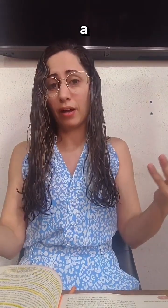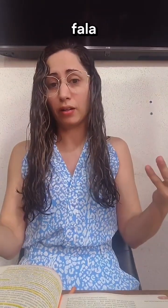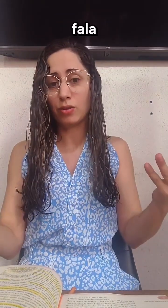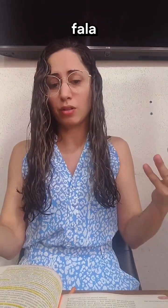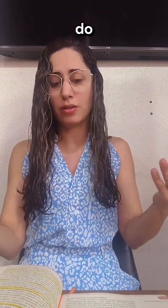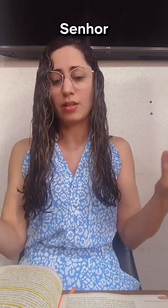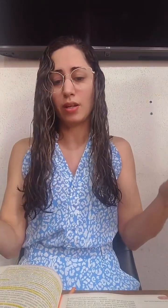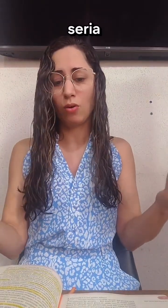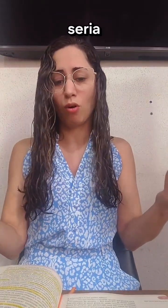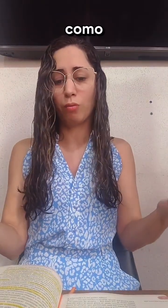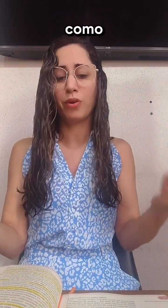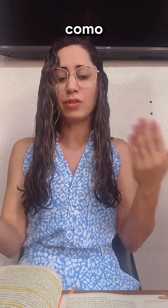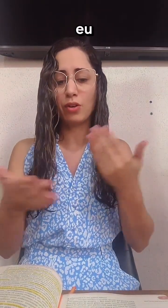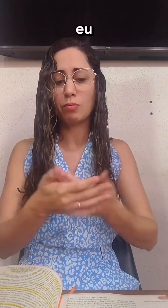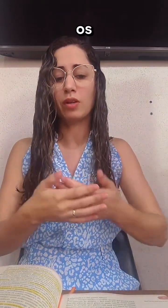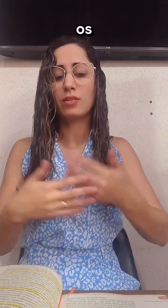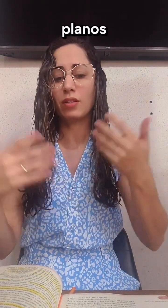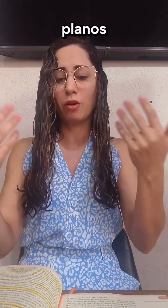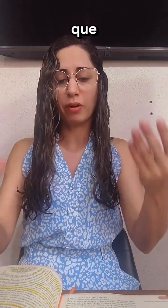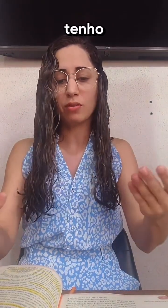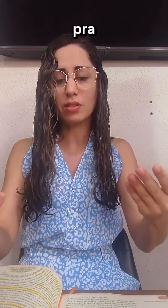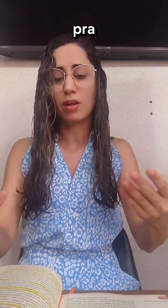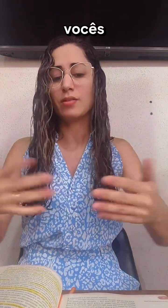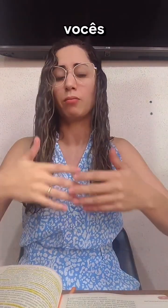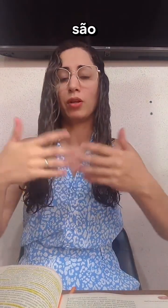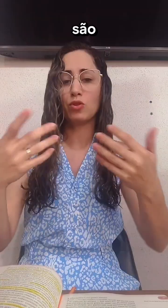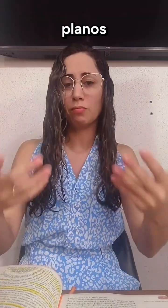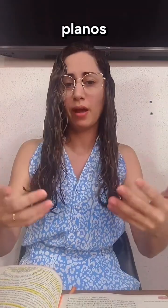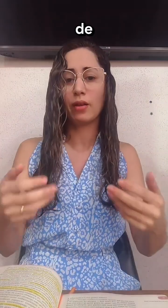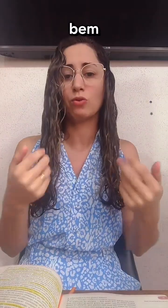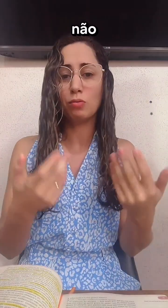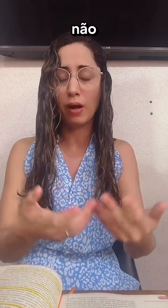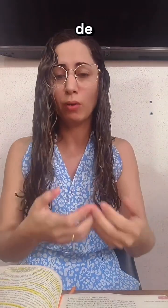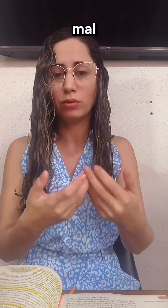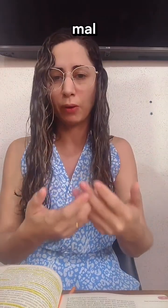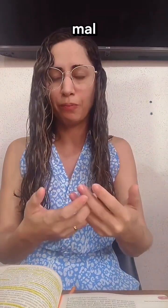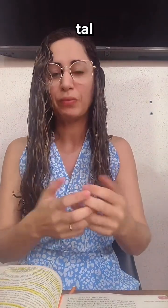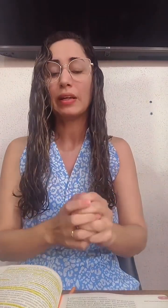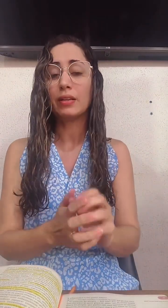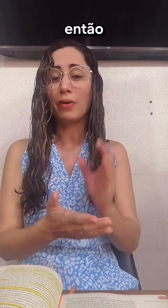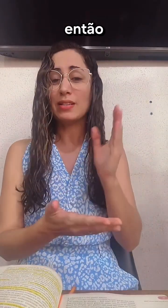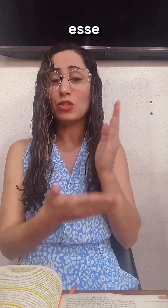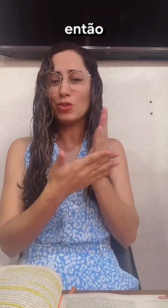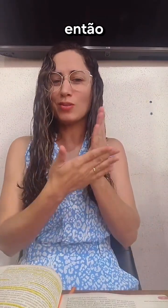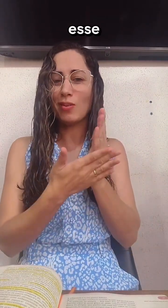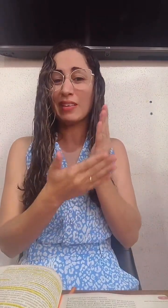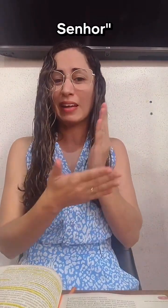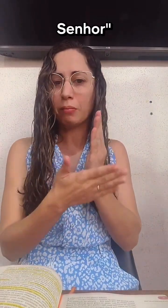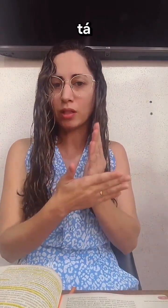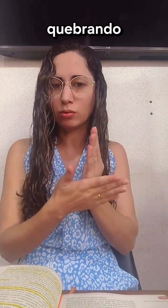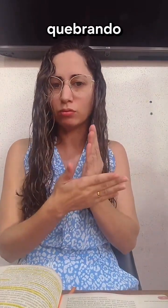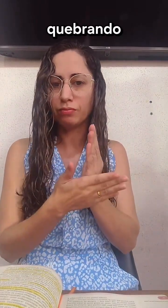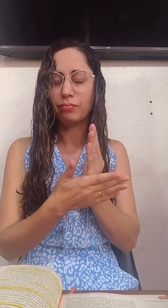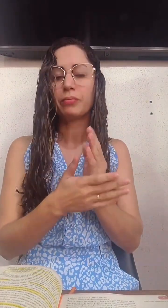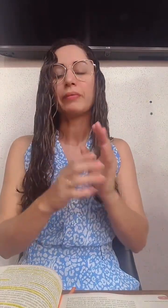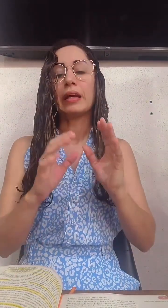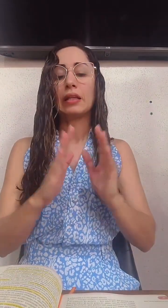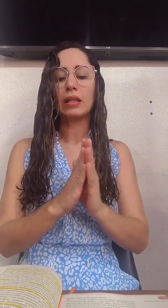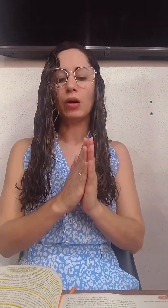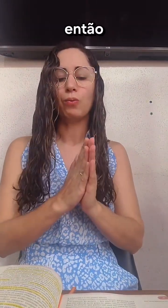fala do Senhor seria como? Eu sei os planos que tenho para vocês, são planos de bem, não de mal, tal. Então, esse diz o Senhor tá quebrando. Então,